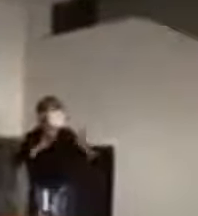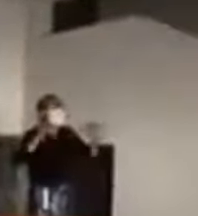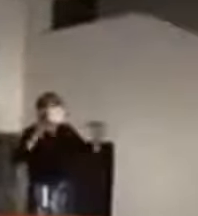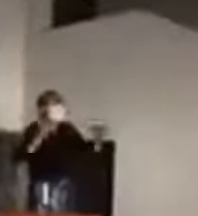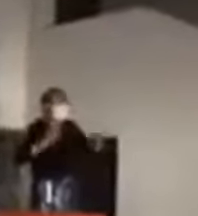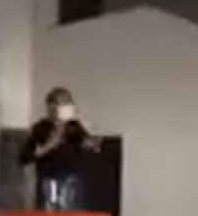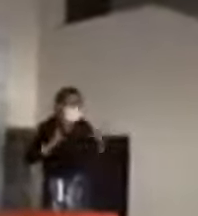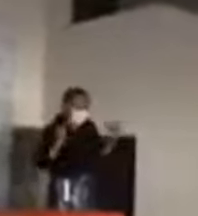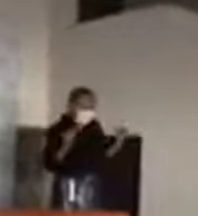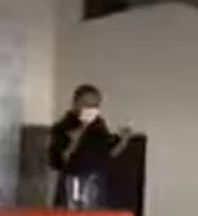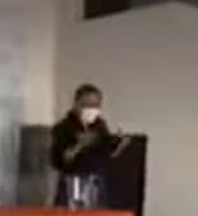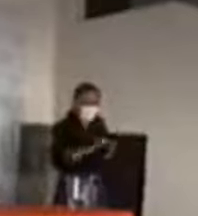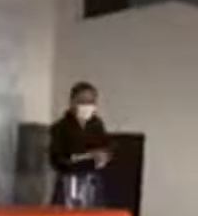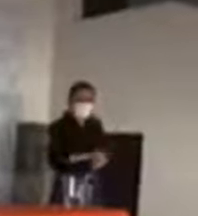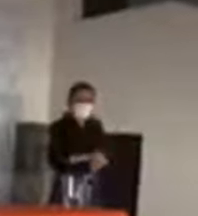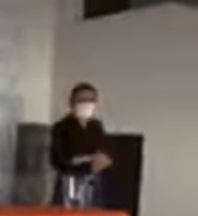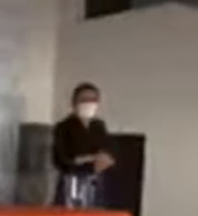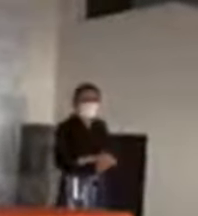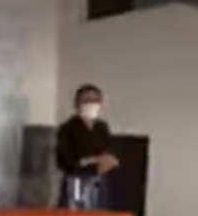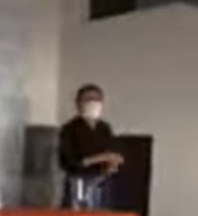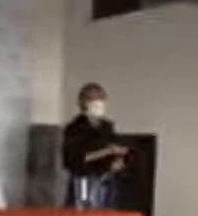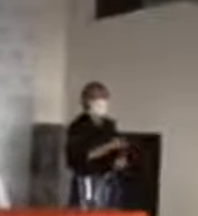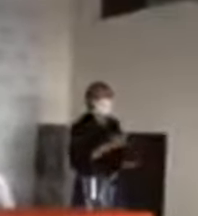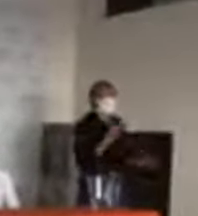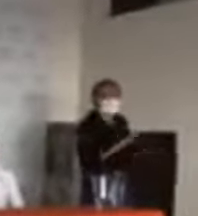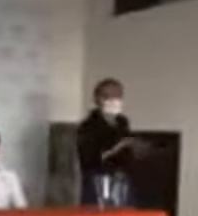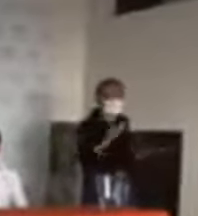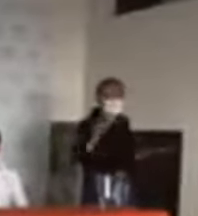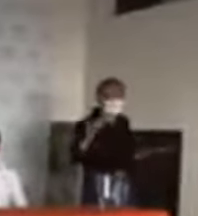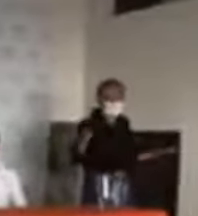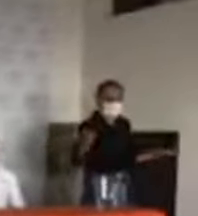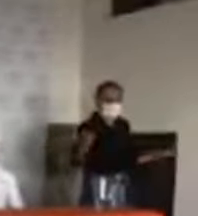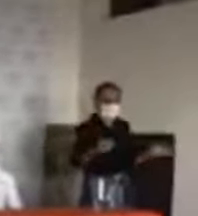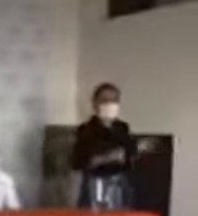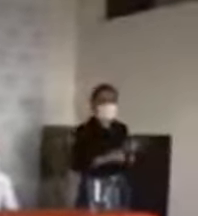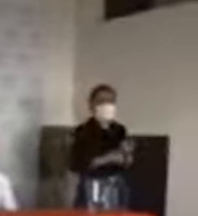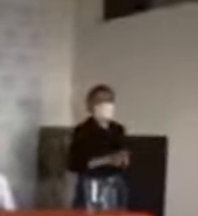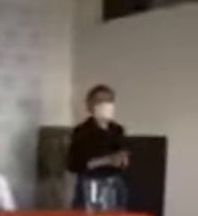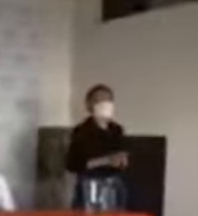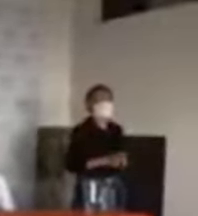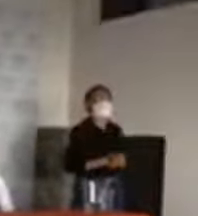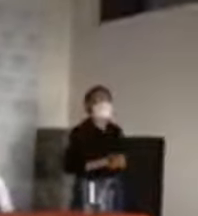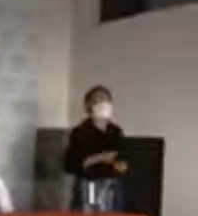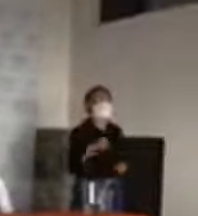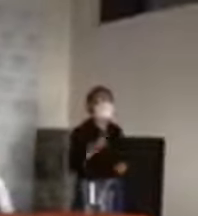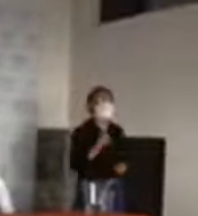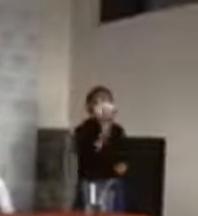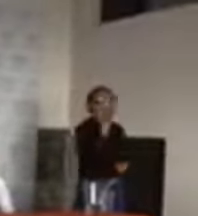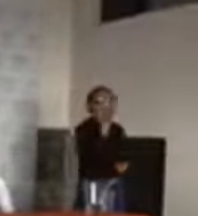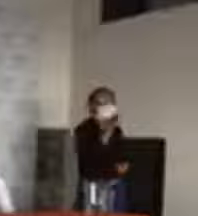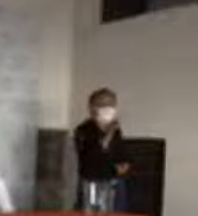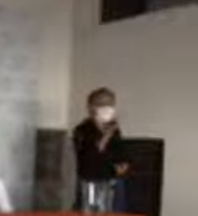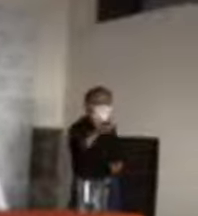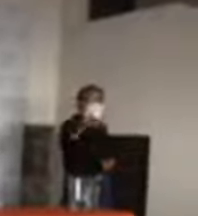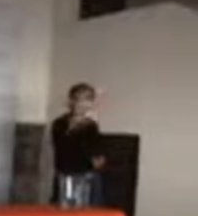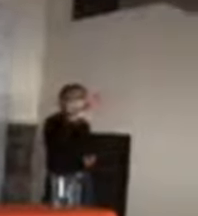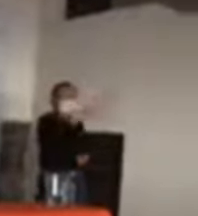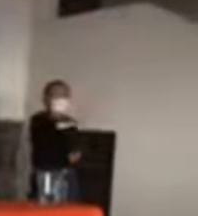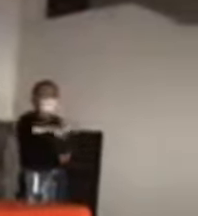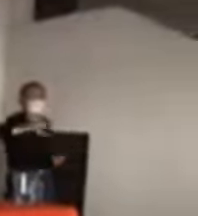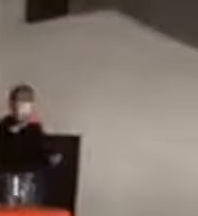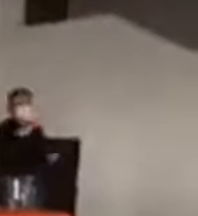Así pues, aquí está este movimiento para pedir a la ciudadanía que se prepare